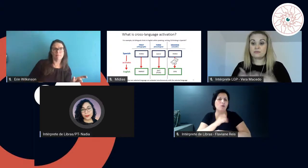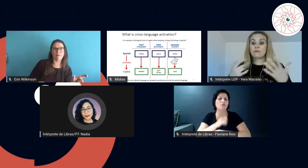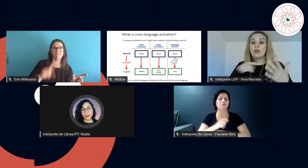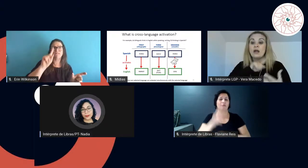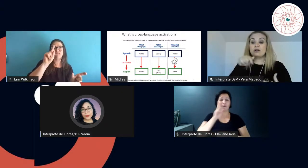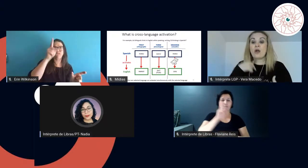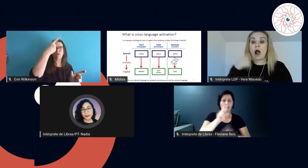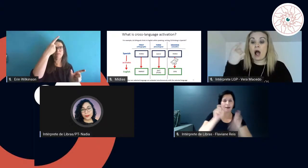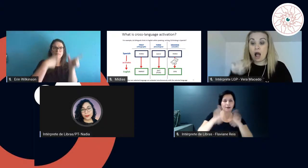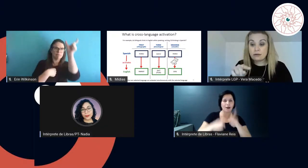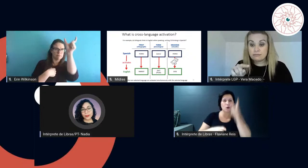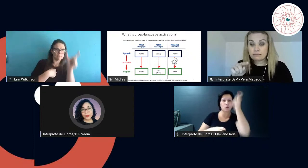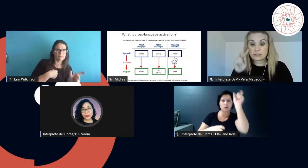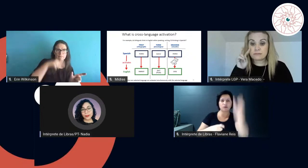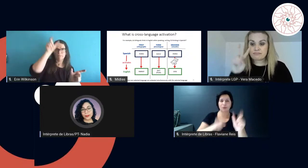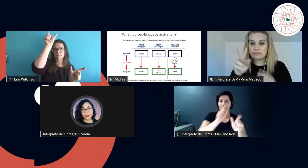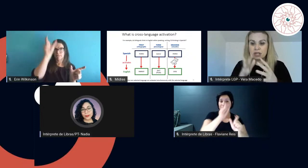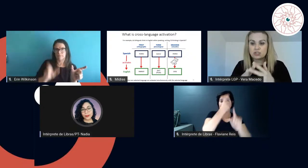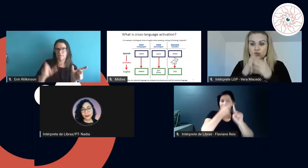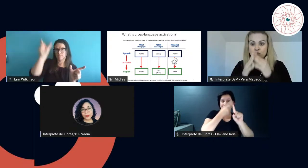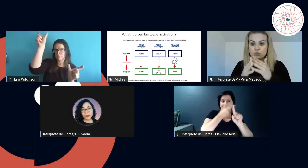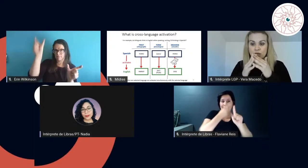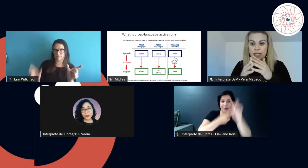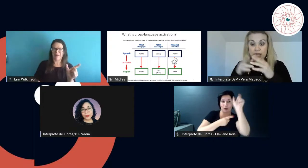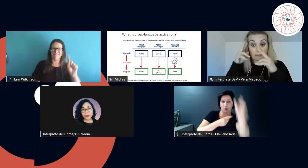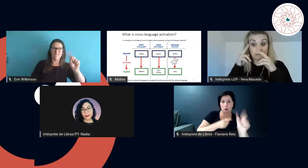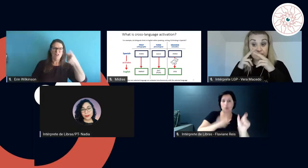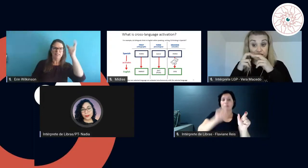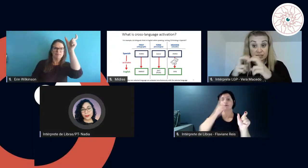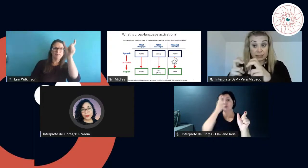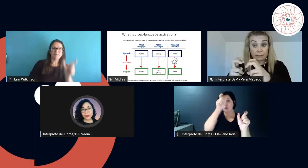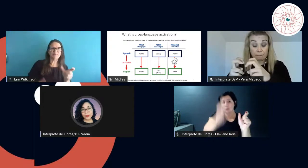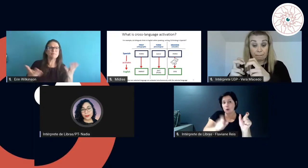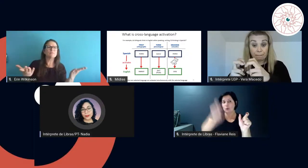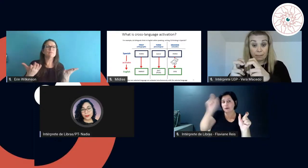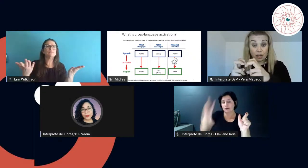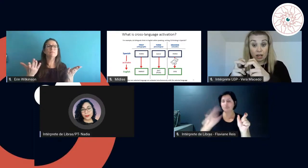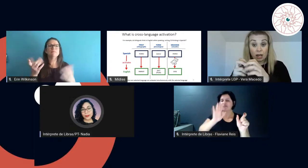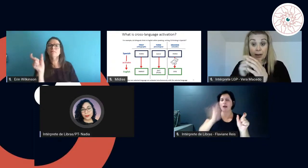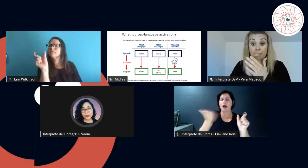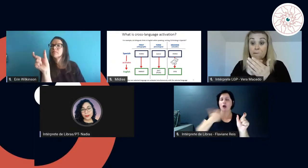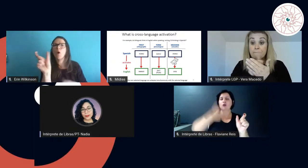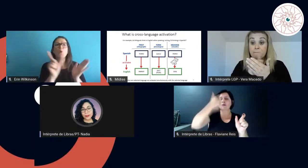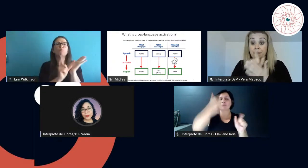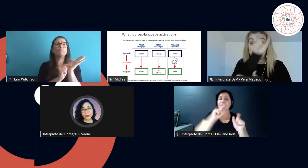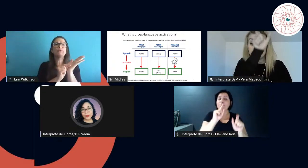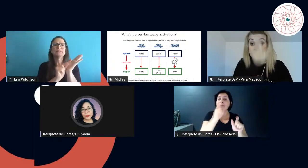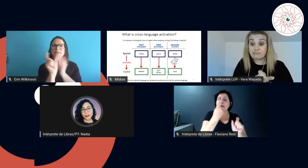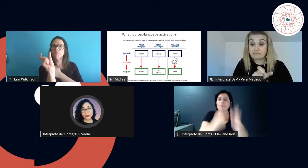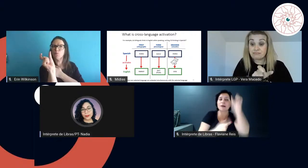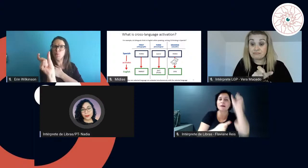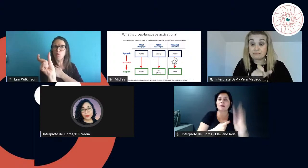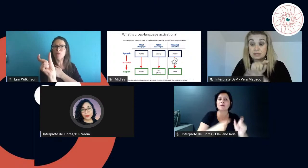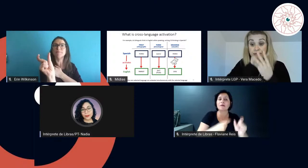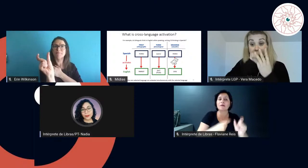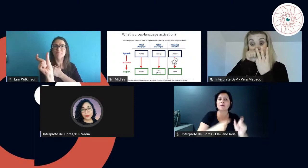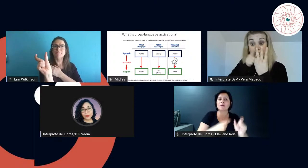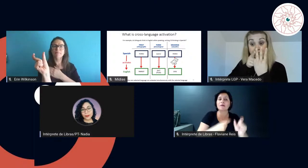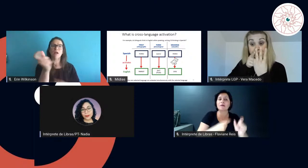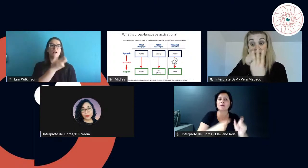Nós temos aqui a estruturação da pesquisa na no primeiro na primeira coluna, nas três nas